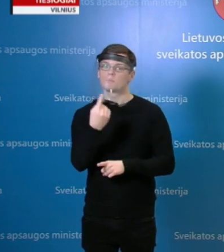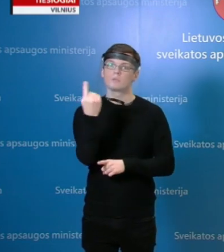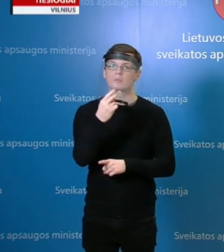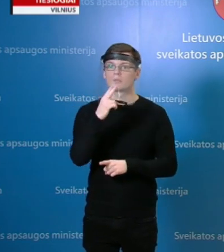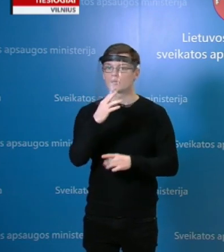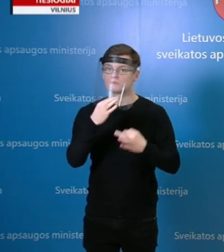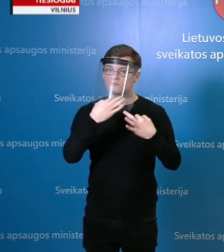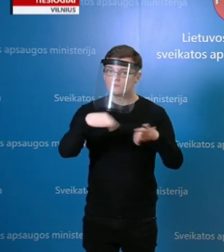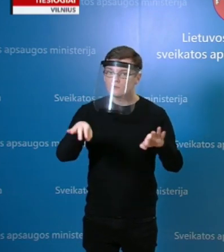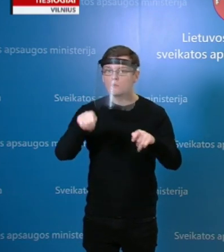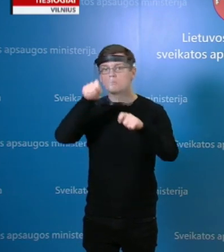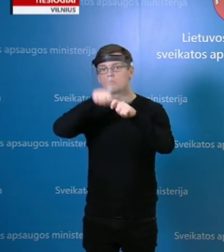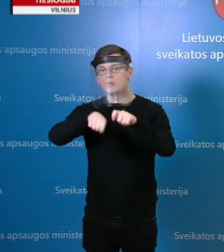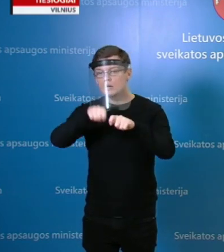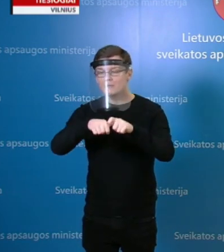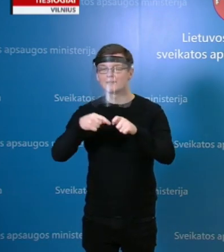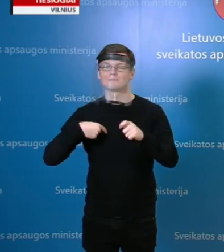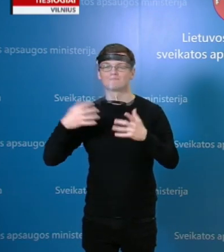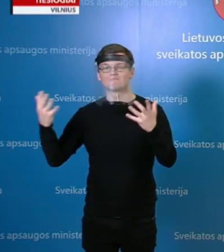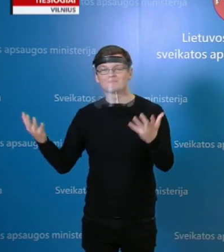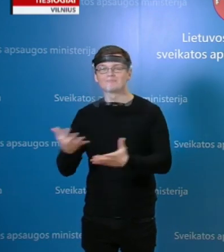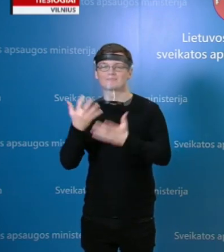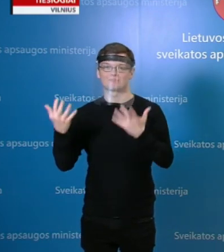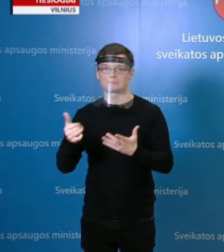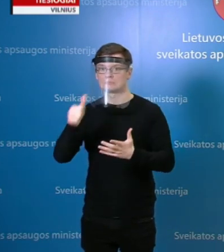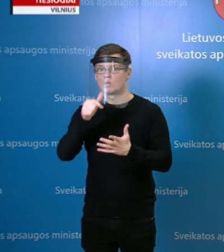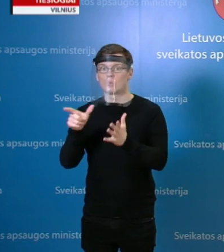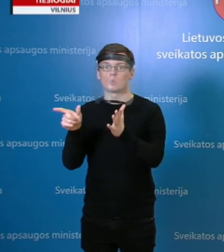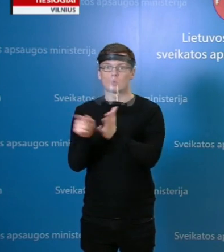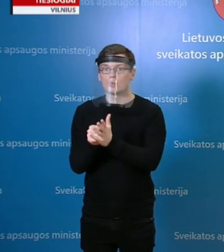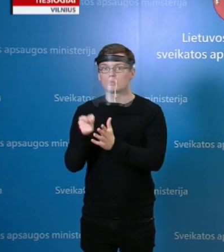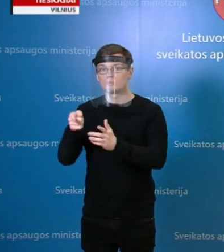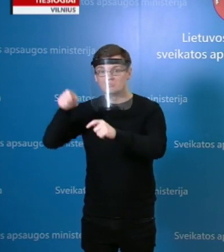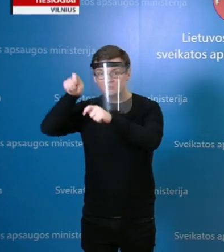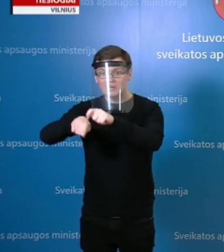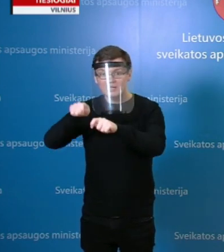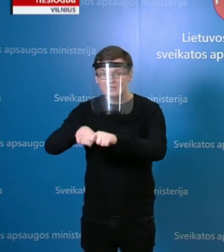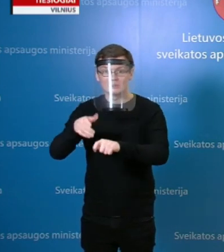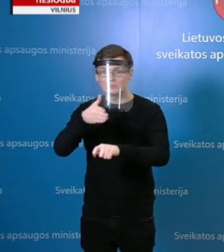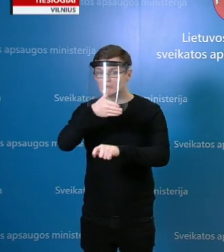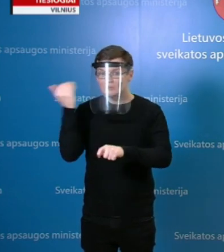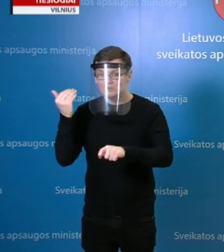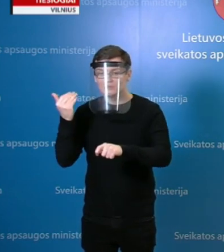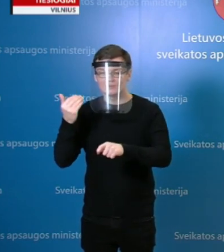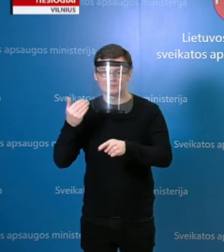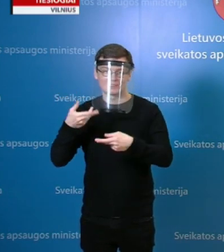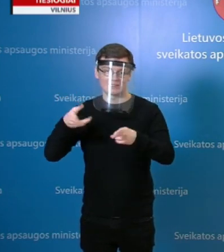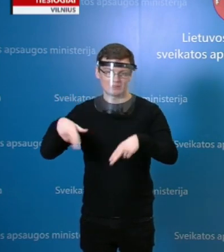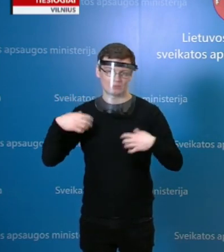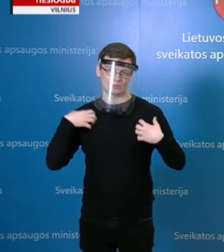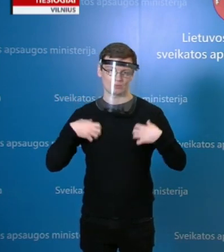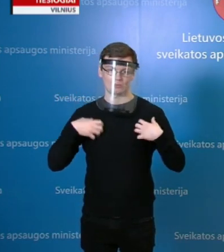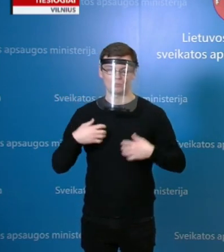tikrai neskubėti tirtis tiem, kuriem nėra būtino reikalo, nes tada pacientai, kaip